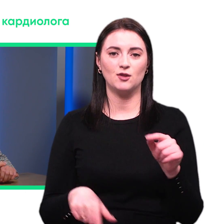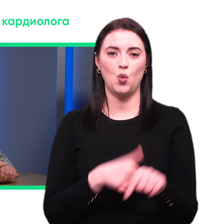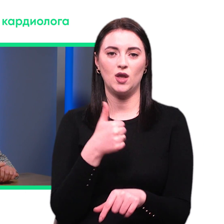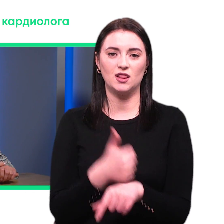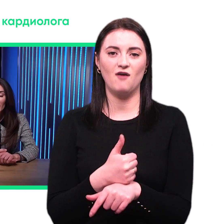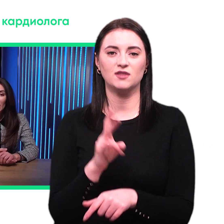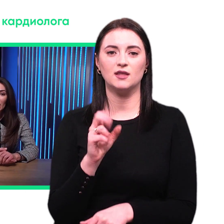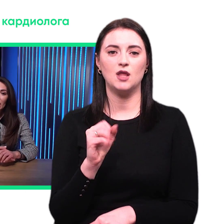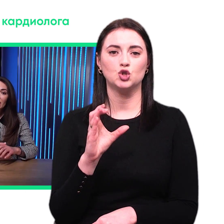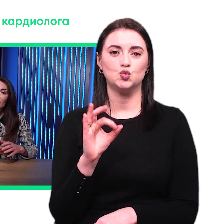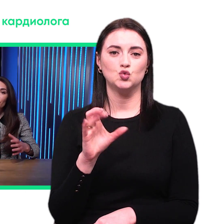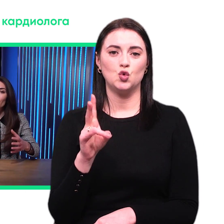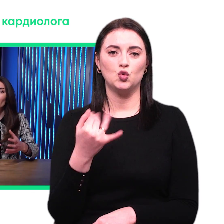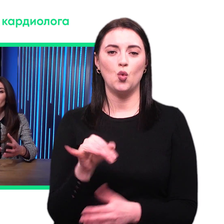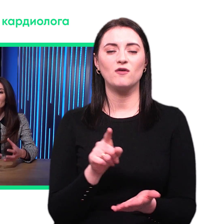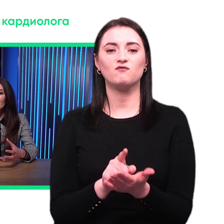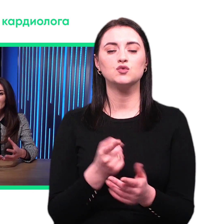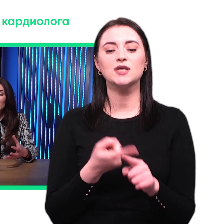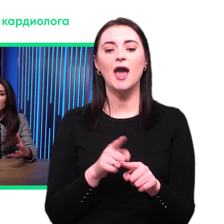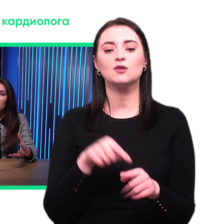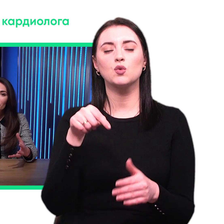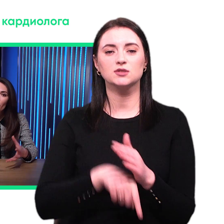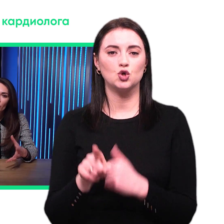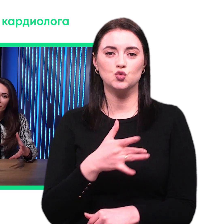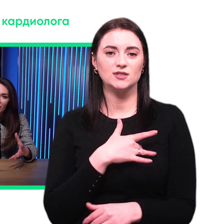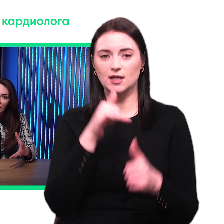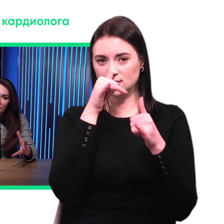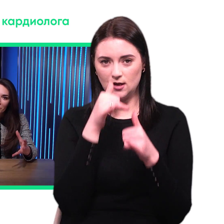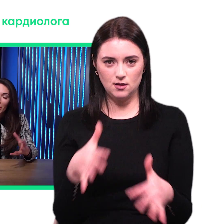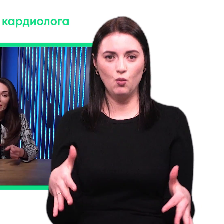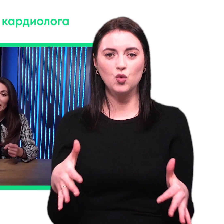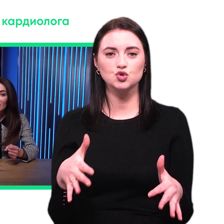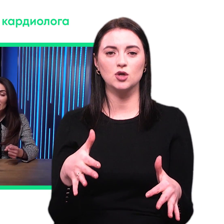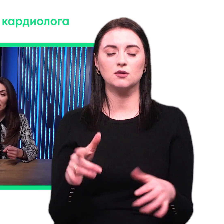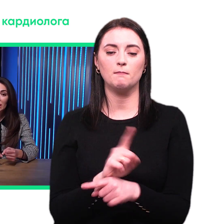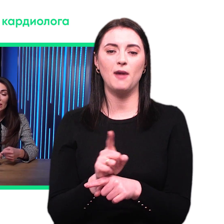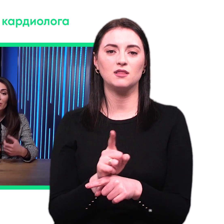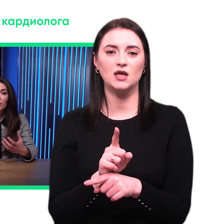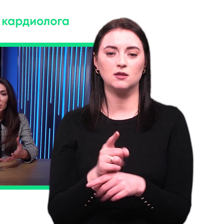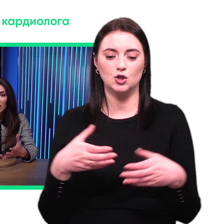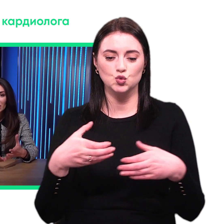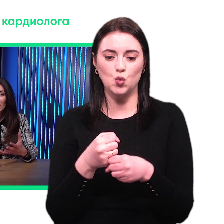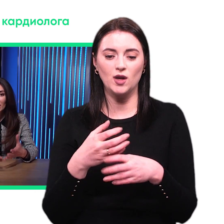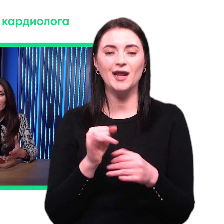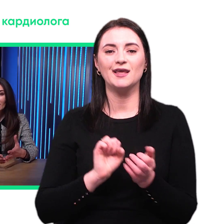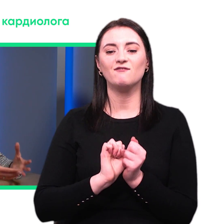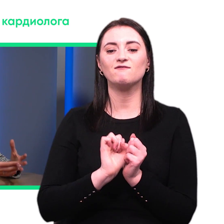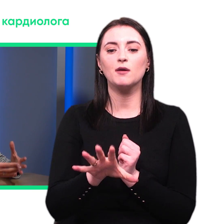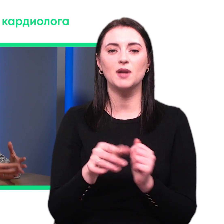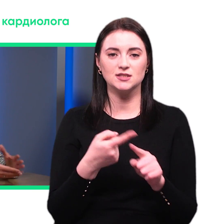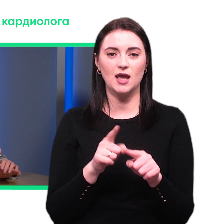насосной функцией. Это значит, что сердце не может полноценно сократиться и выбросить